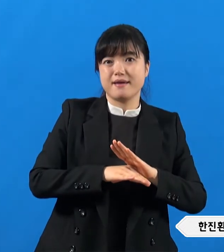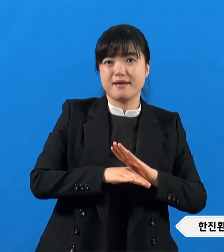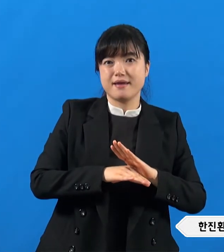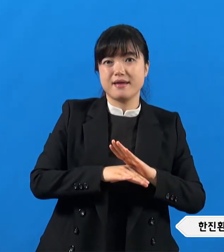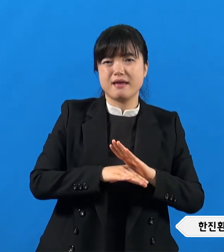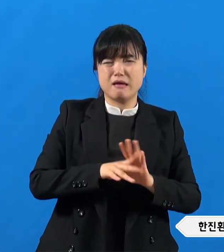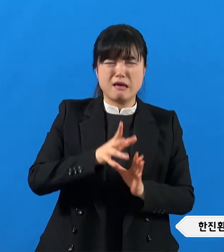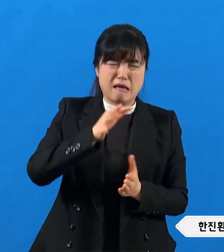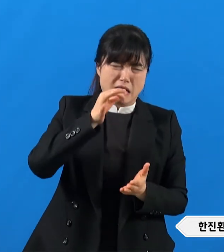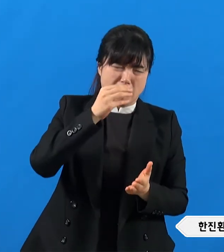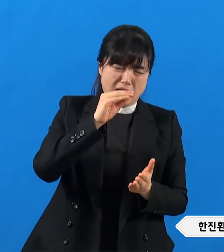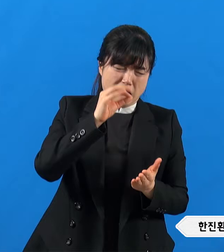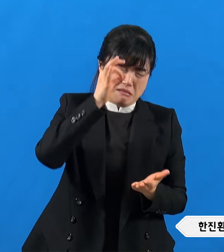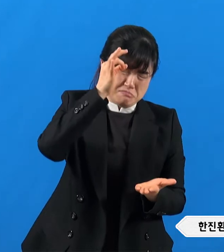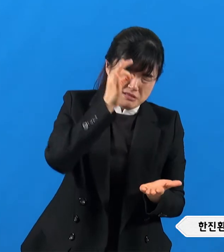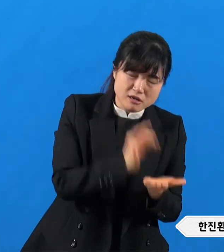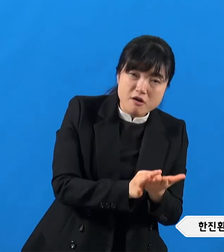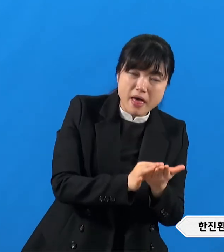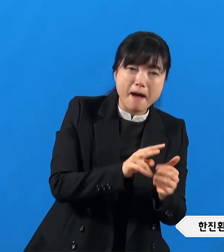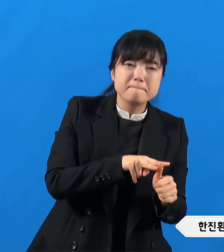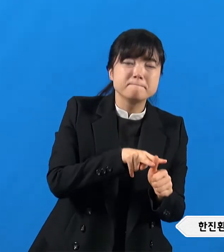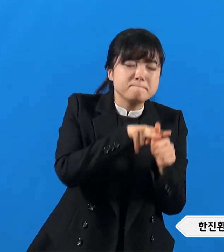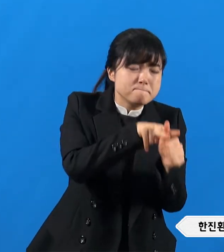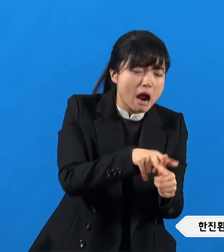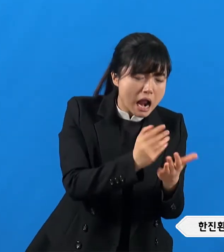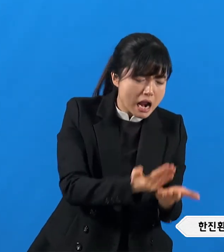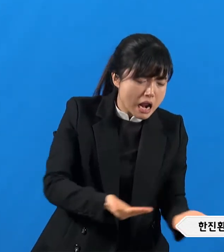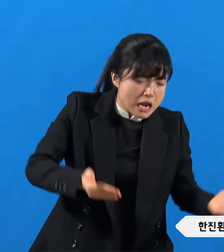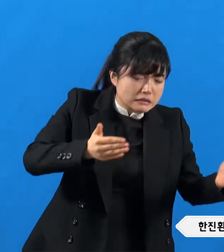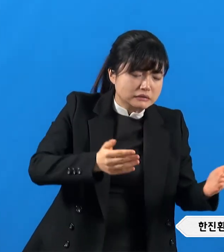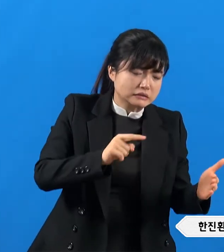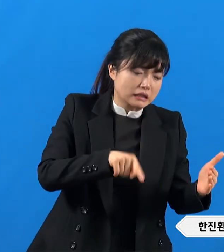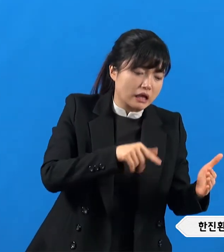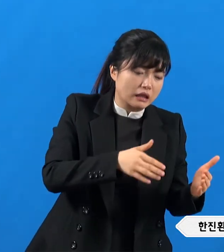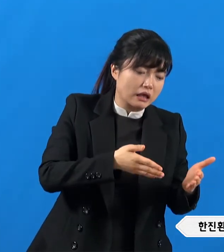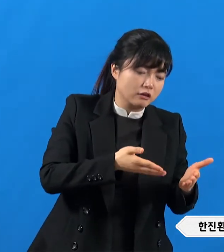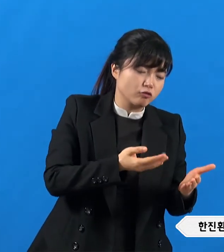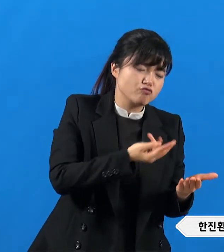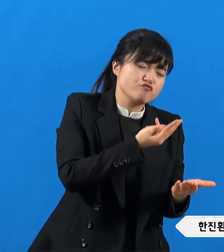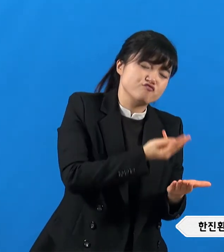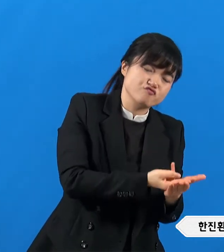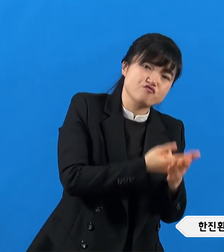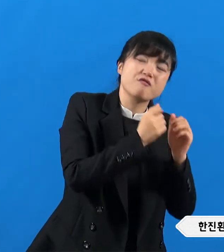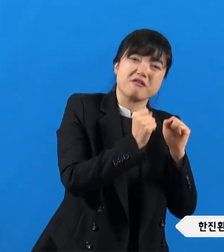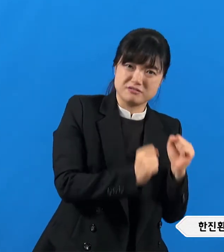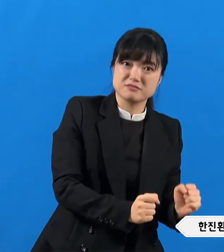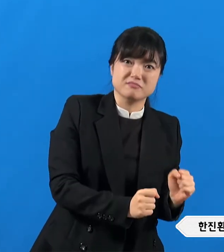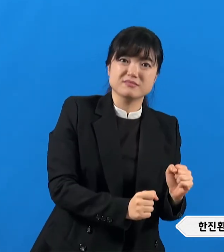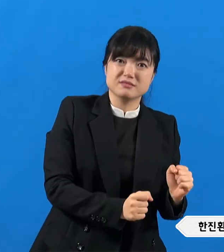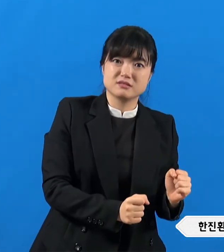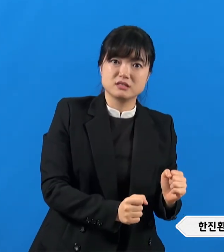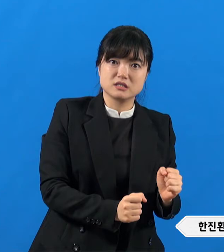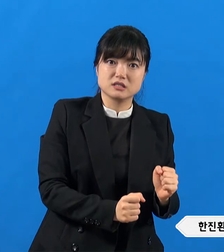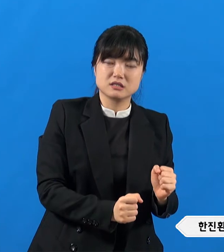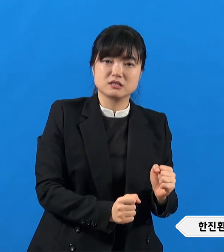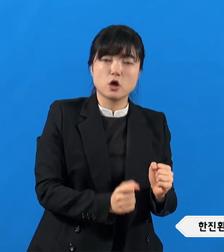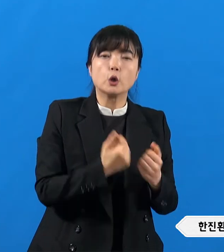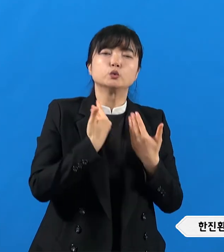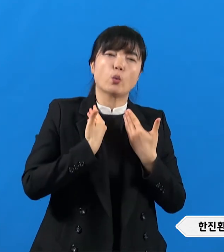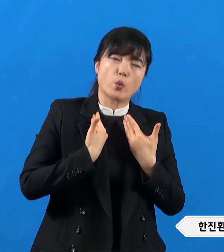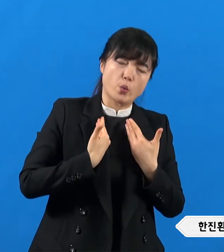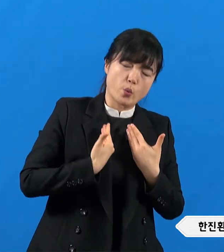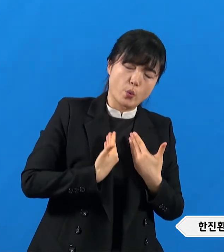비천한 말구유에서 태어나셨습니다. 아무도 모르게 역사의 뒷문을 통해서